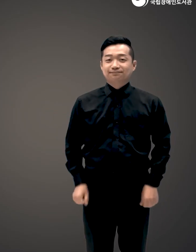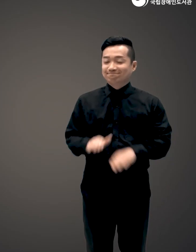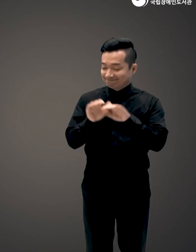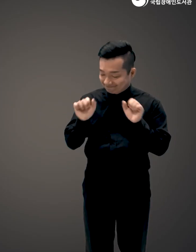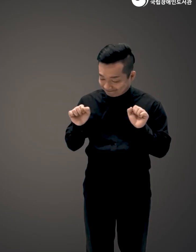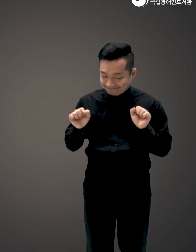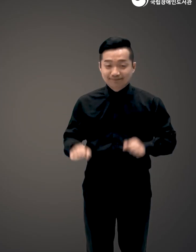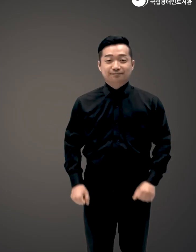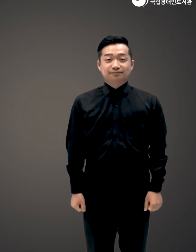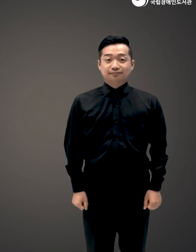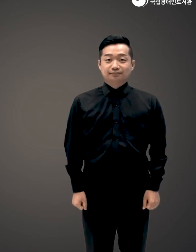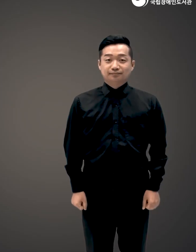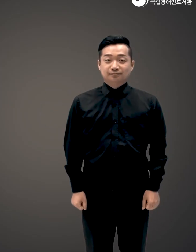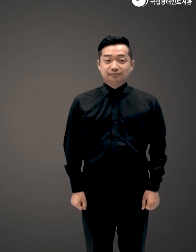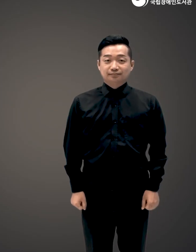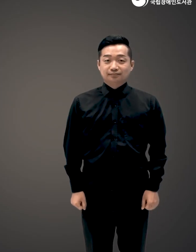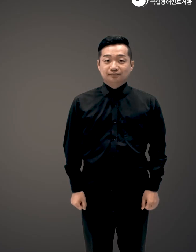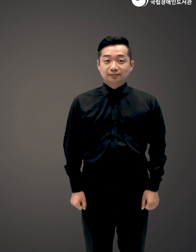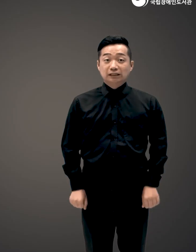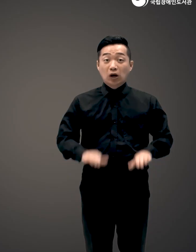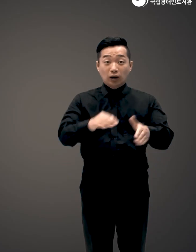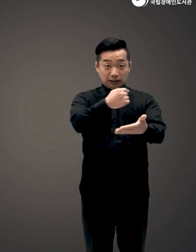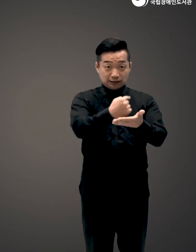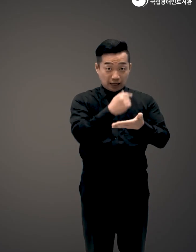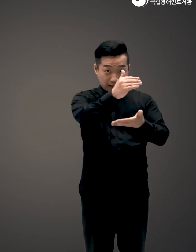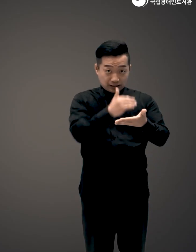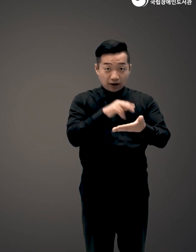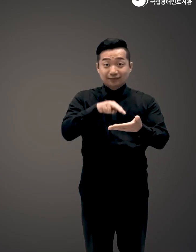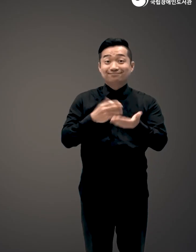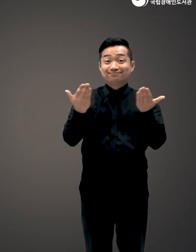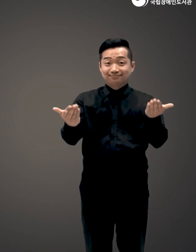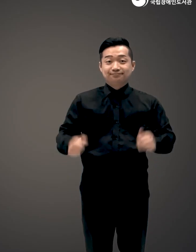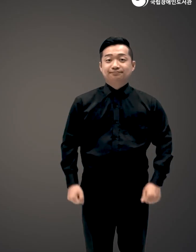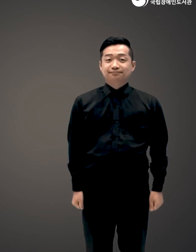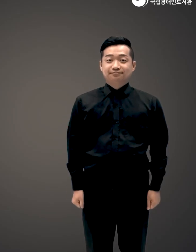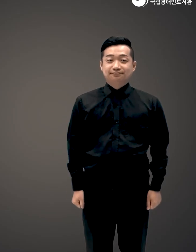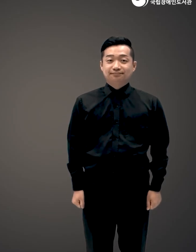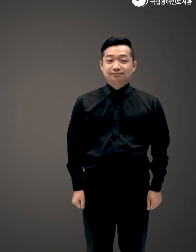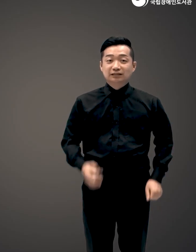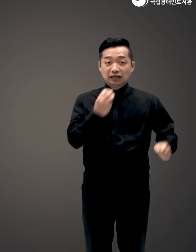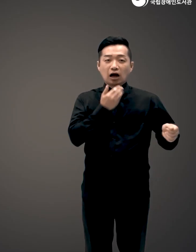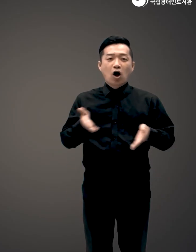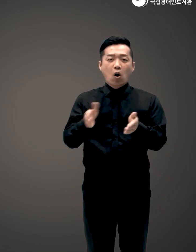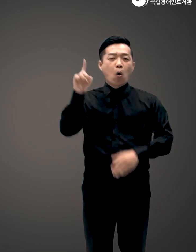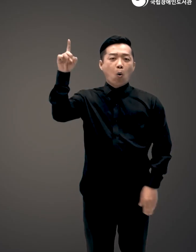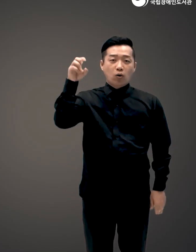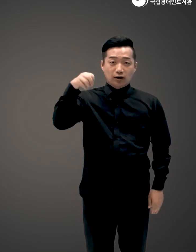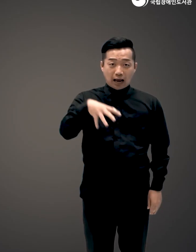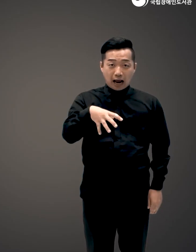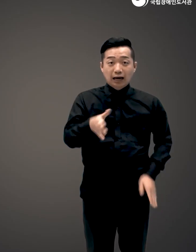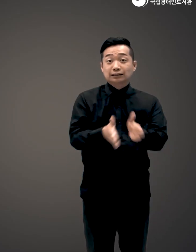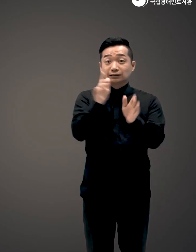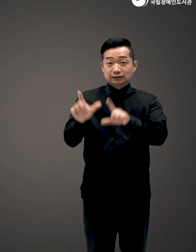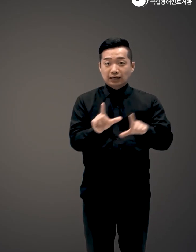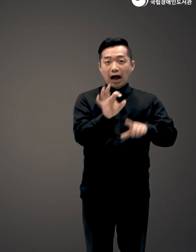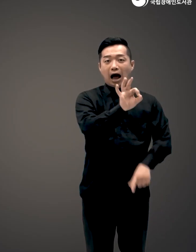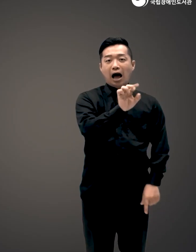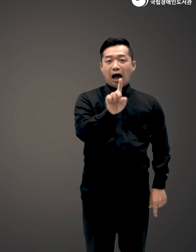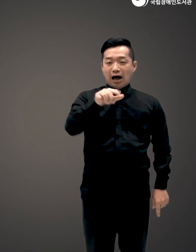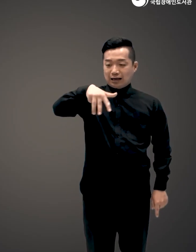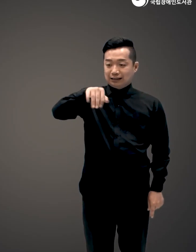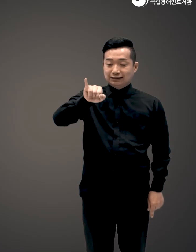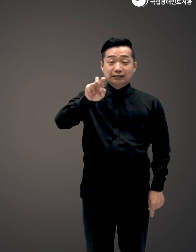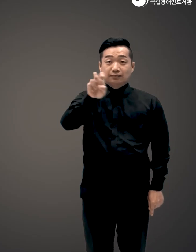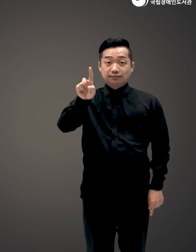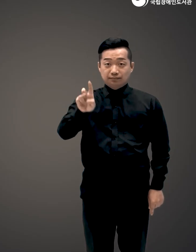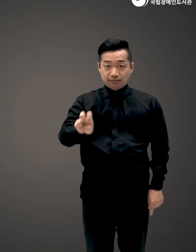들레즈입니다. 안녕하세요, 들레즈님. 그럼 제가 사연을 한번 읽어보겠습니다. 경기도 고양시에 거주하는